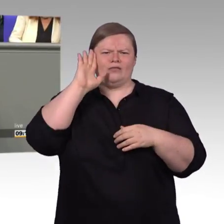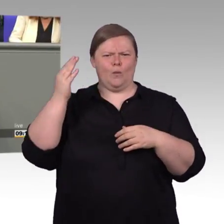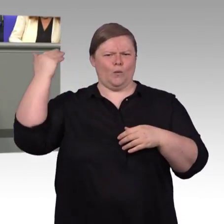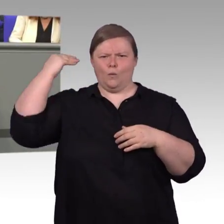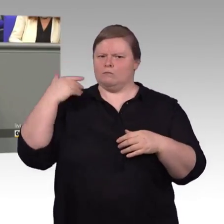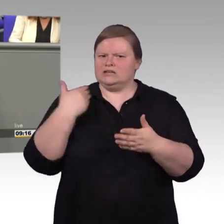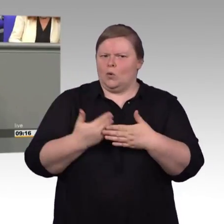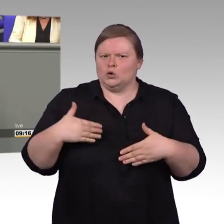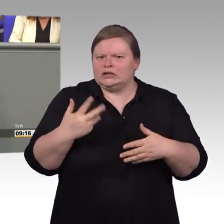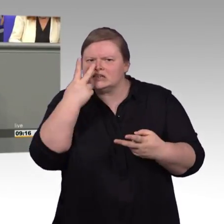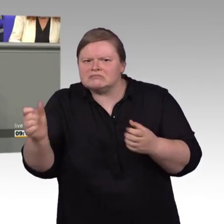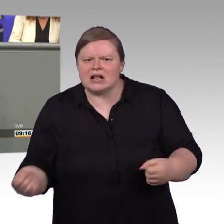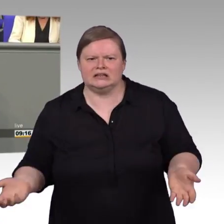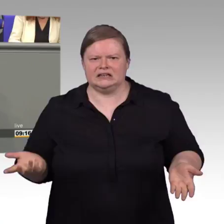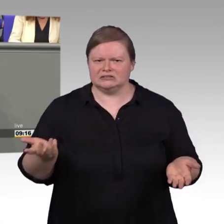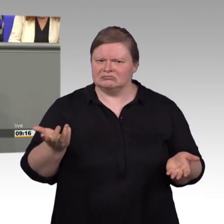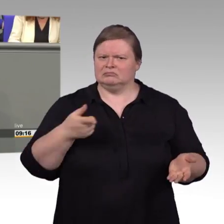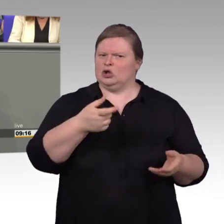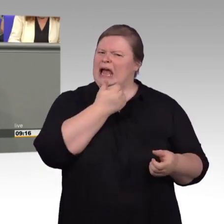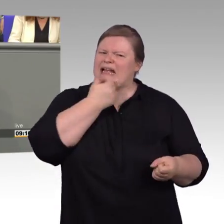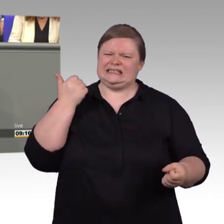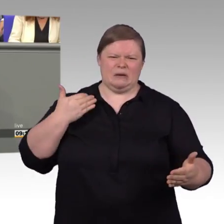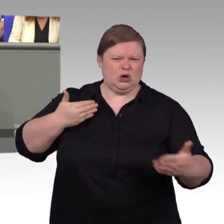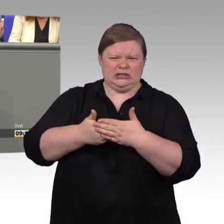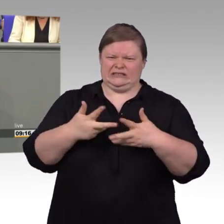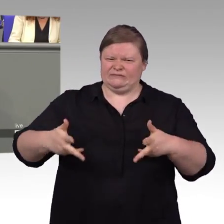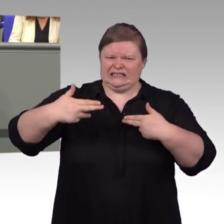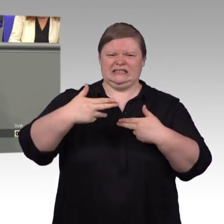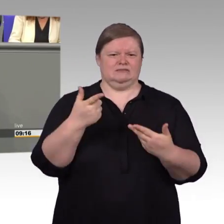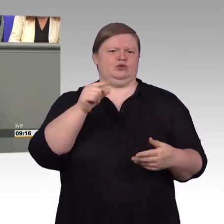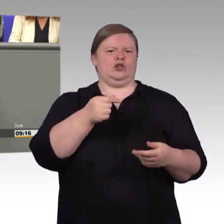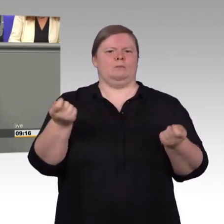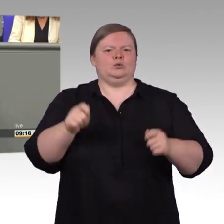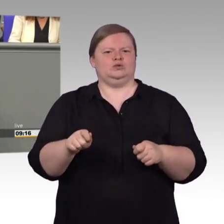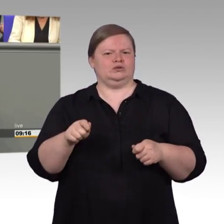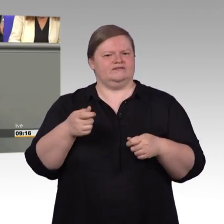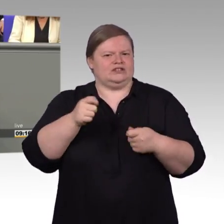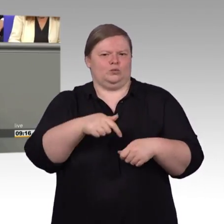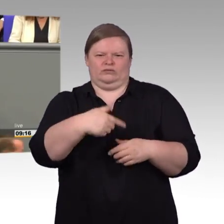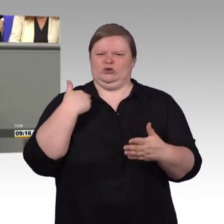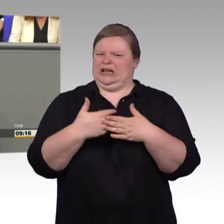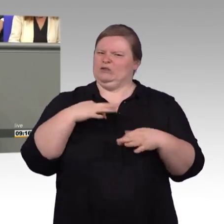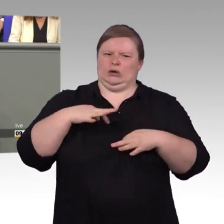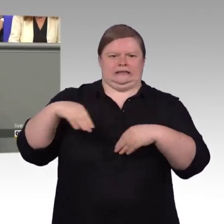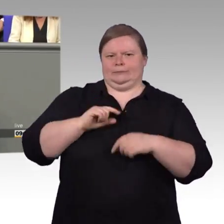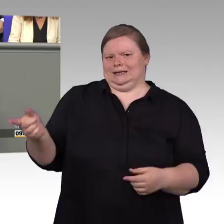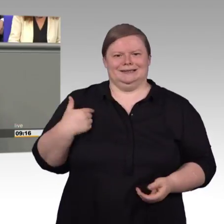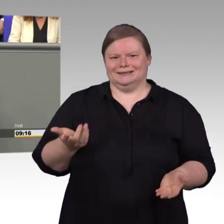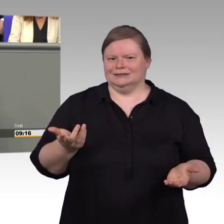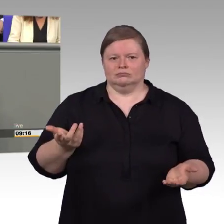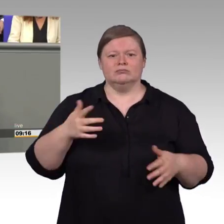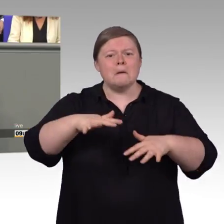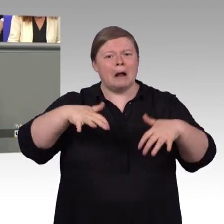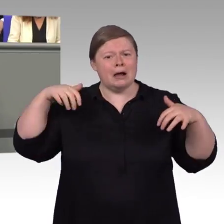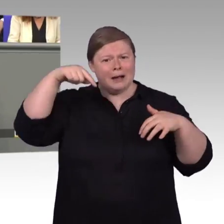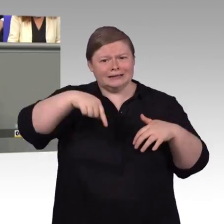werden, die Ergebnisse der Anhörung und der Stellungnahmen zu berücksichtigen. Es entsteht der Eindruck, dass das Gesetz in